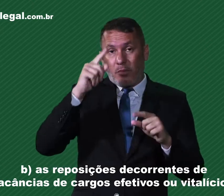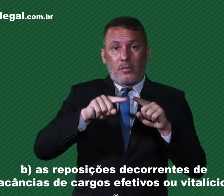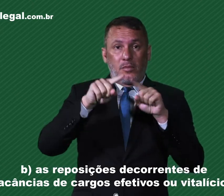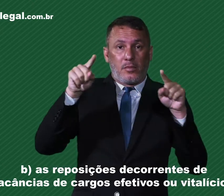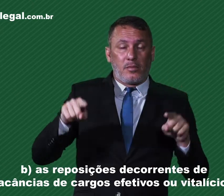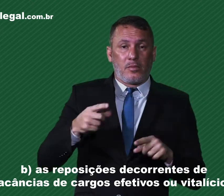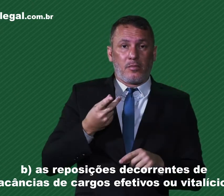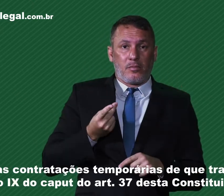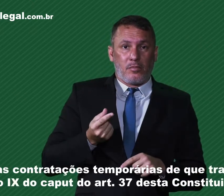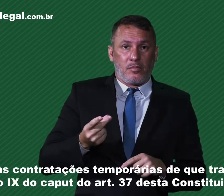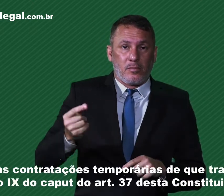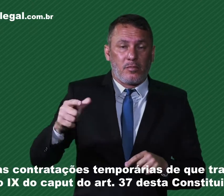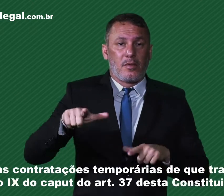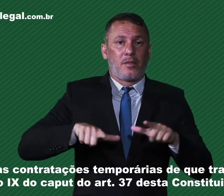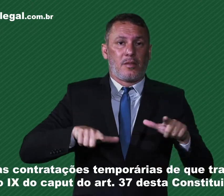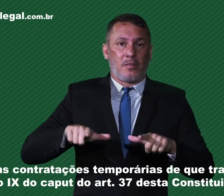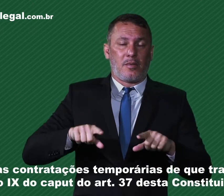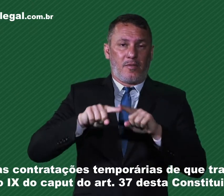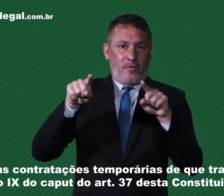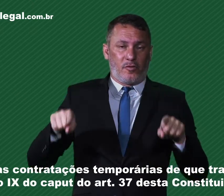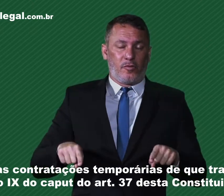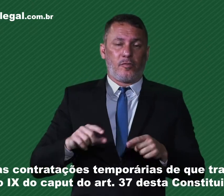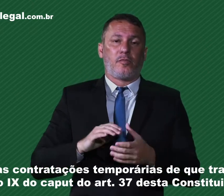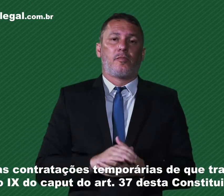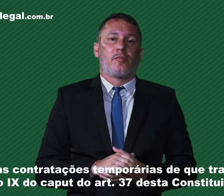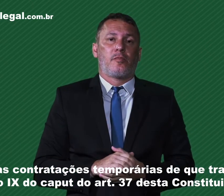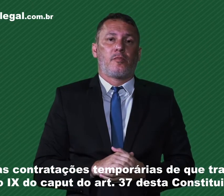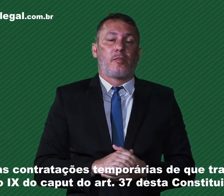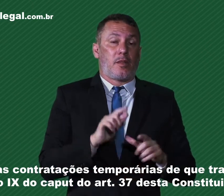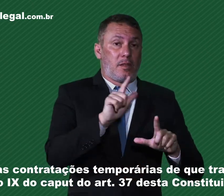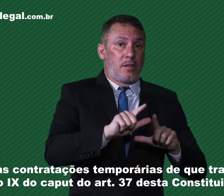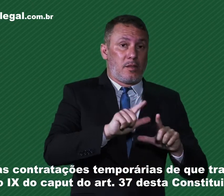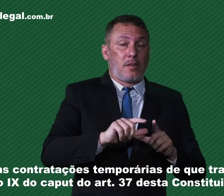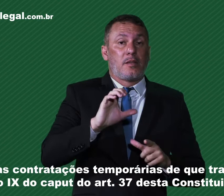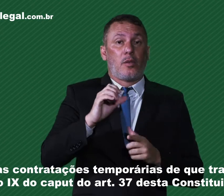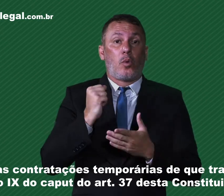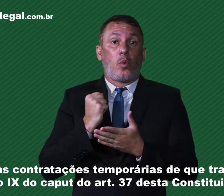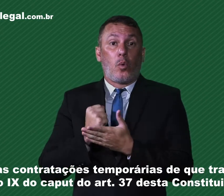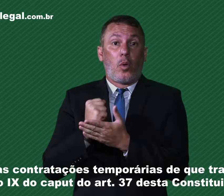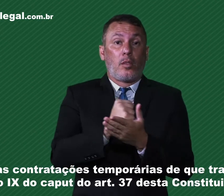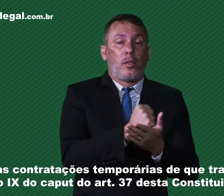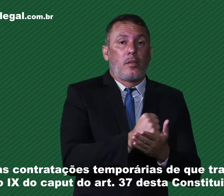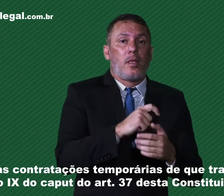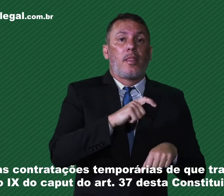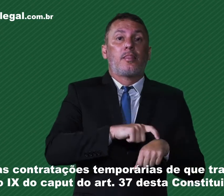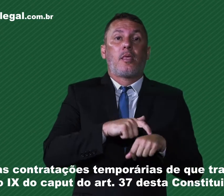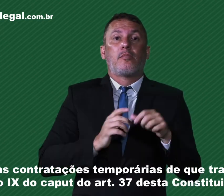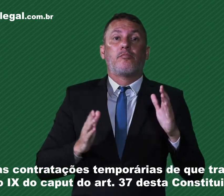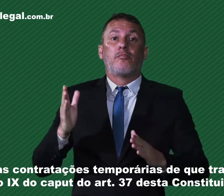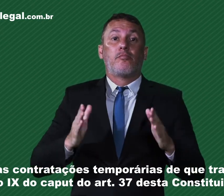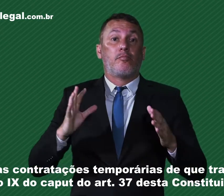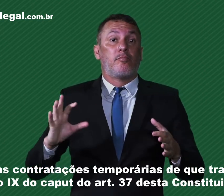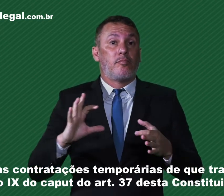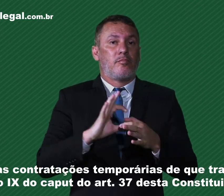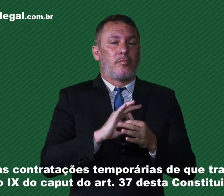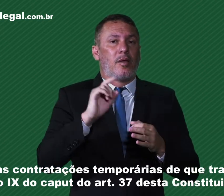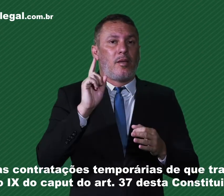vitalícios Aline S as contratações temporárias de que trata o inciso 9 do caput do artigo